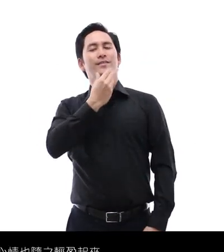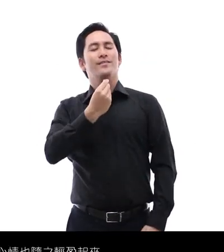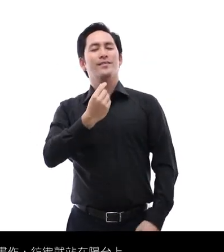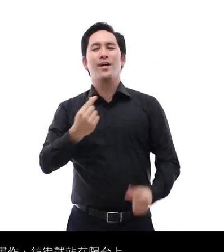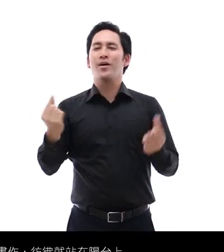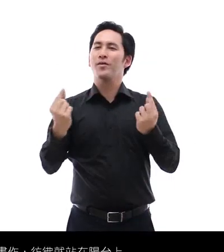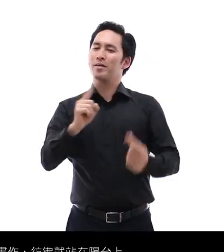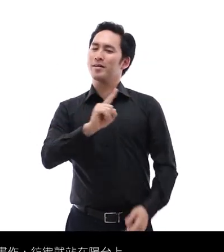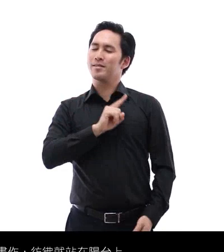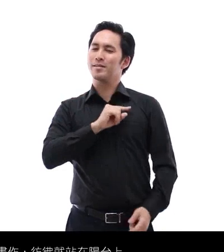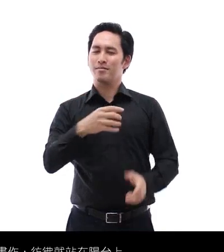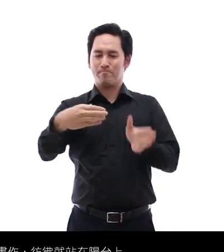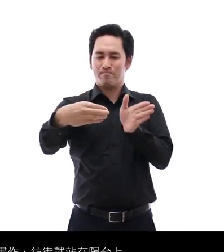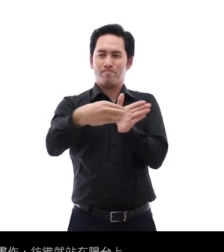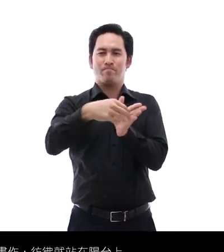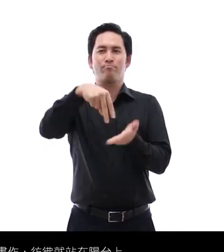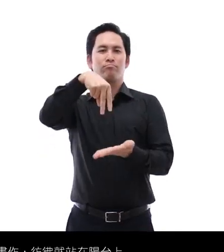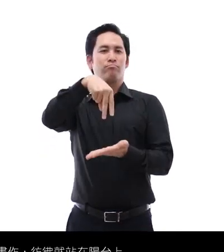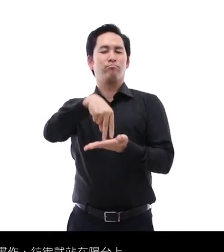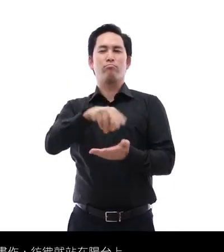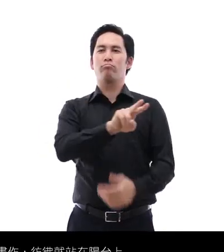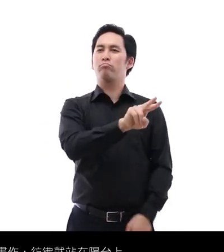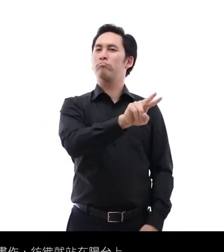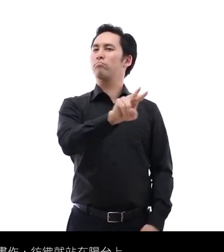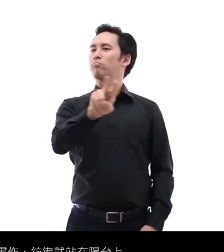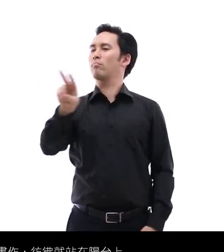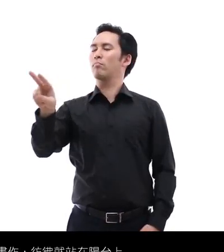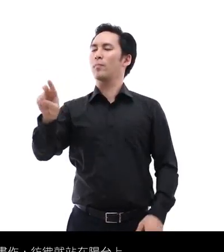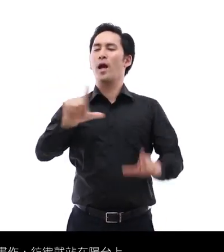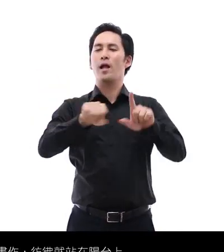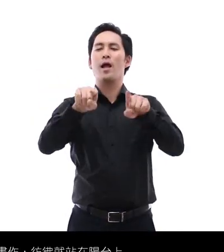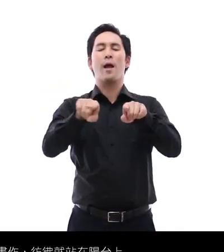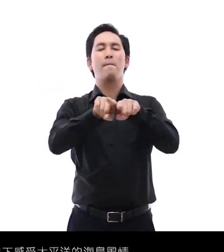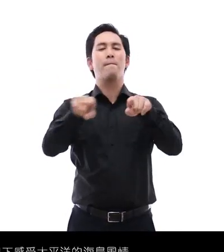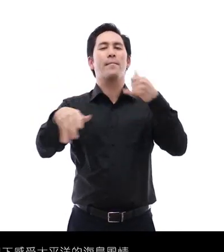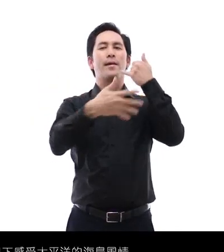起来。看着这幅画作，仿佛就站在阳台上，